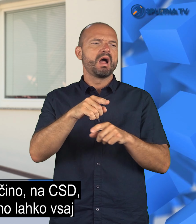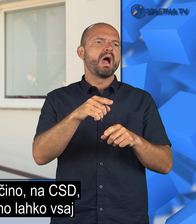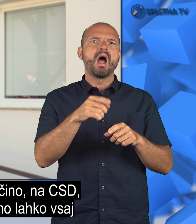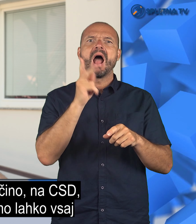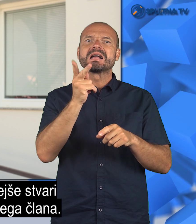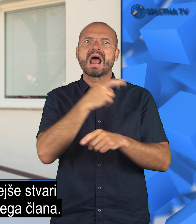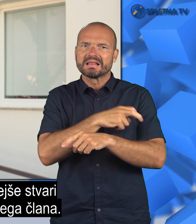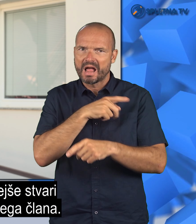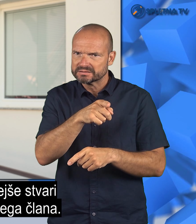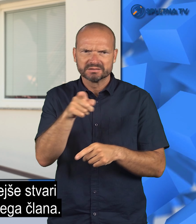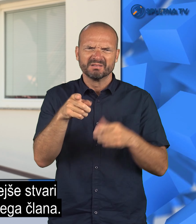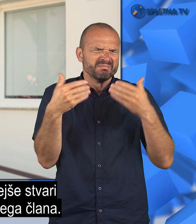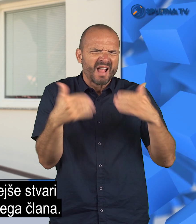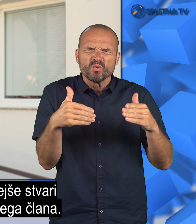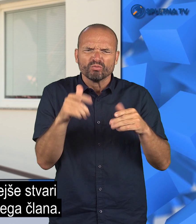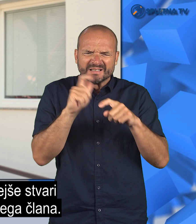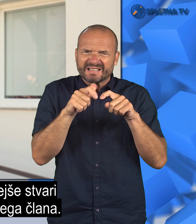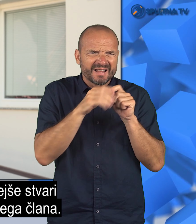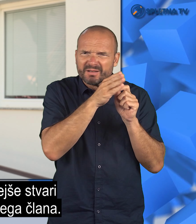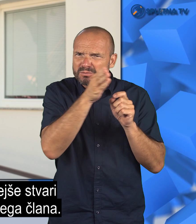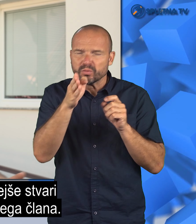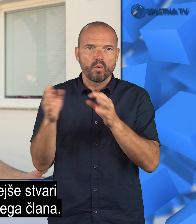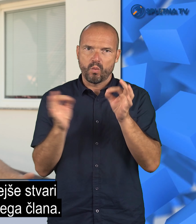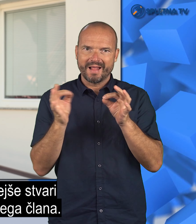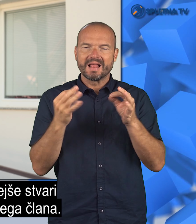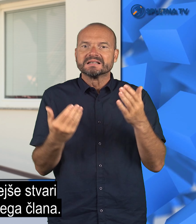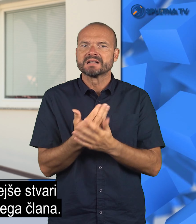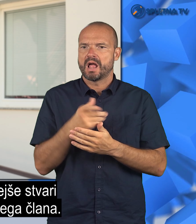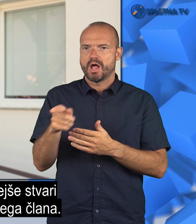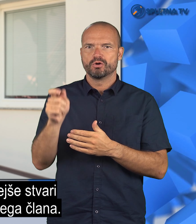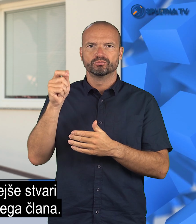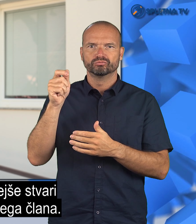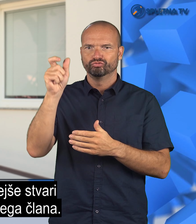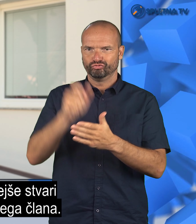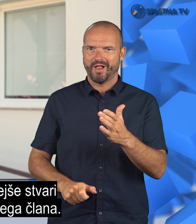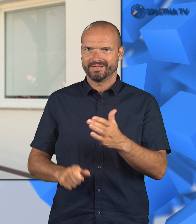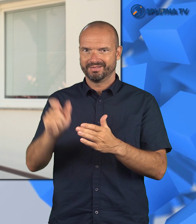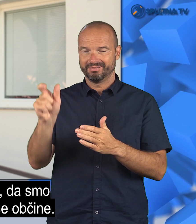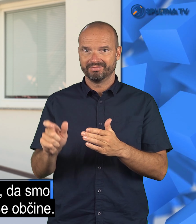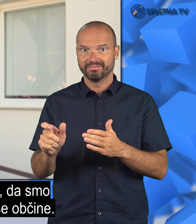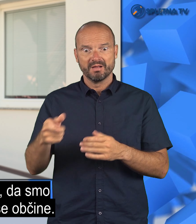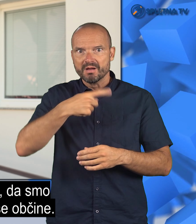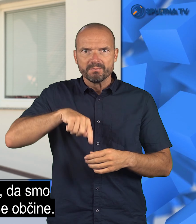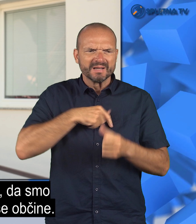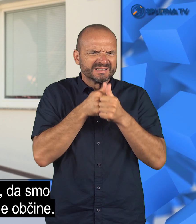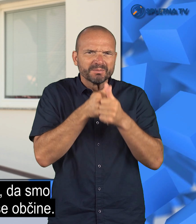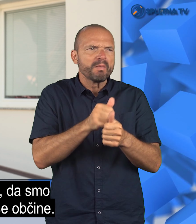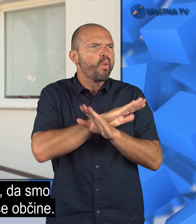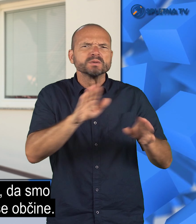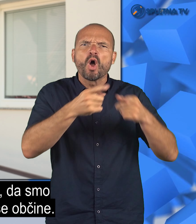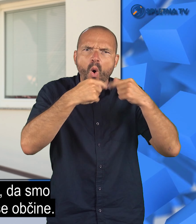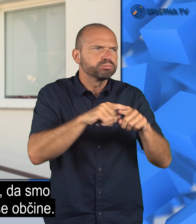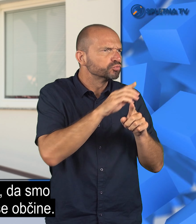in to, da smo vsaj tisto najnujnejše zadeve lahko uredili za našega člana. Moram reči, da smo spremljali po